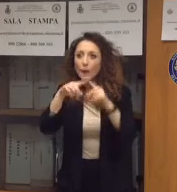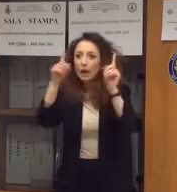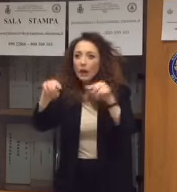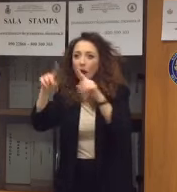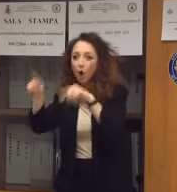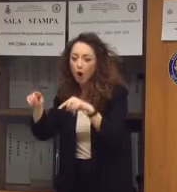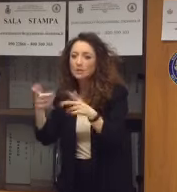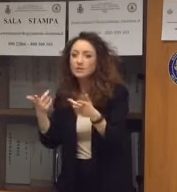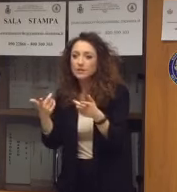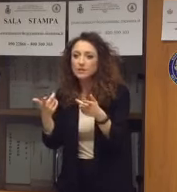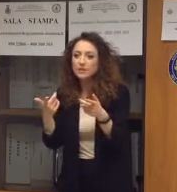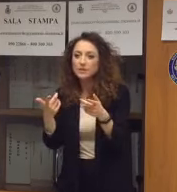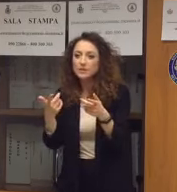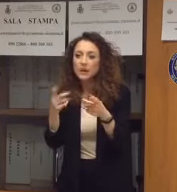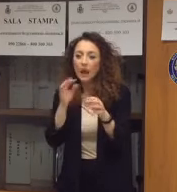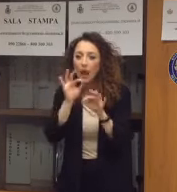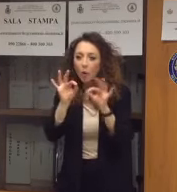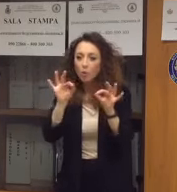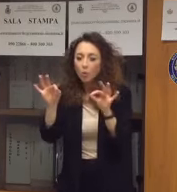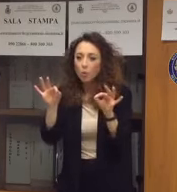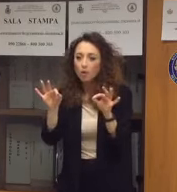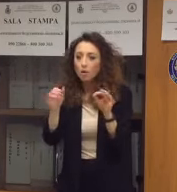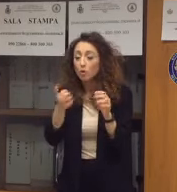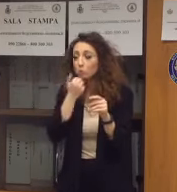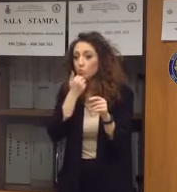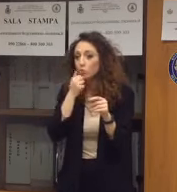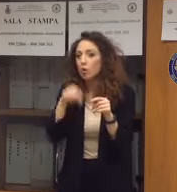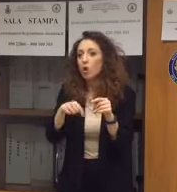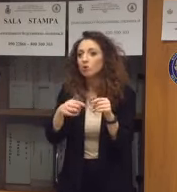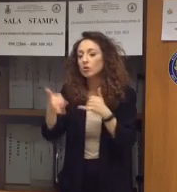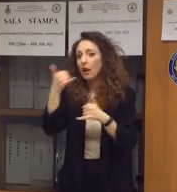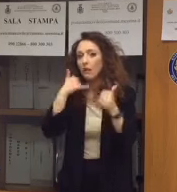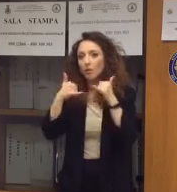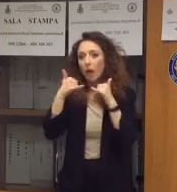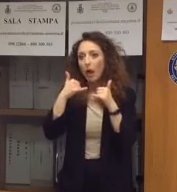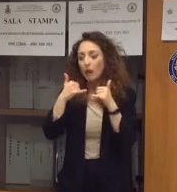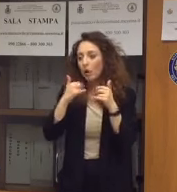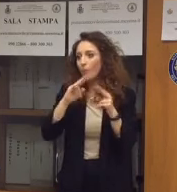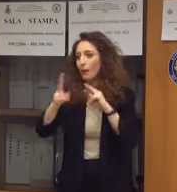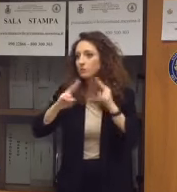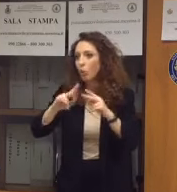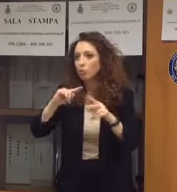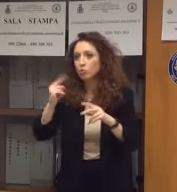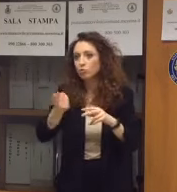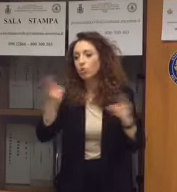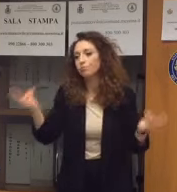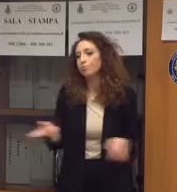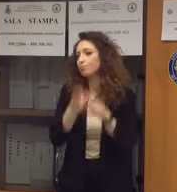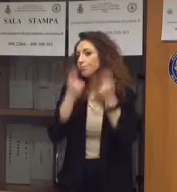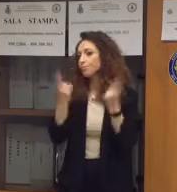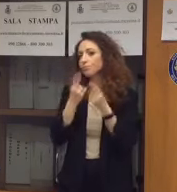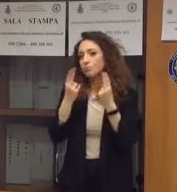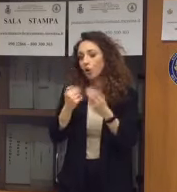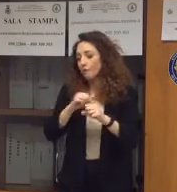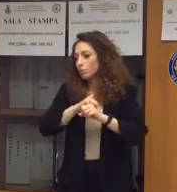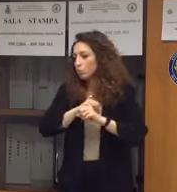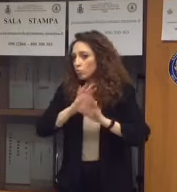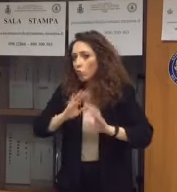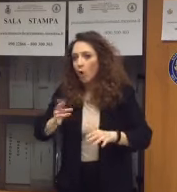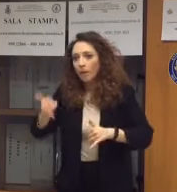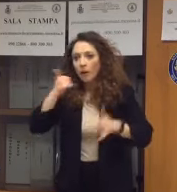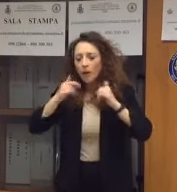e mi scuso se oggi non sono riuscita a rispondere a tutte le telefonate, però vi assicuro che il mio telefono ha squillato continuamente e